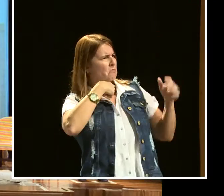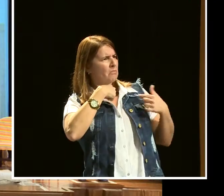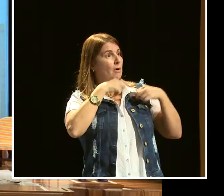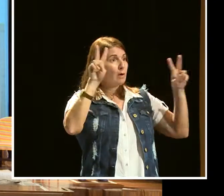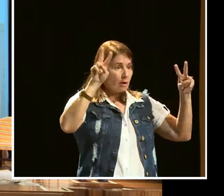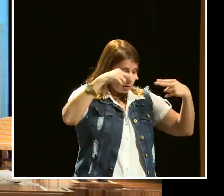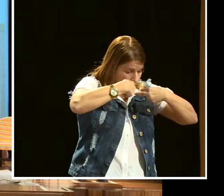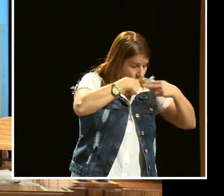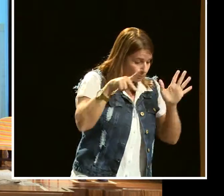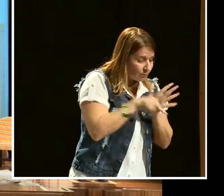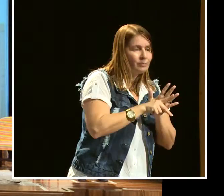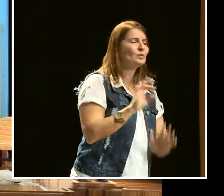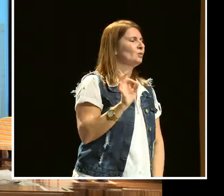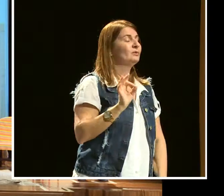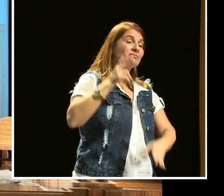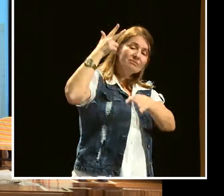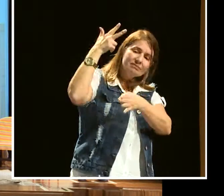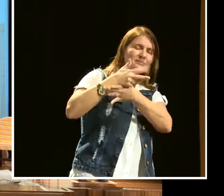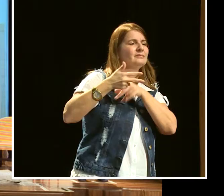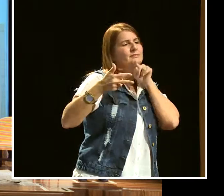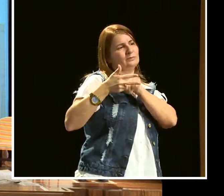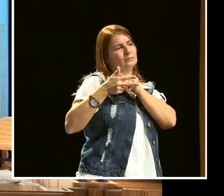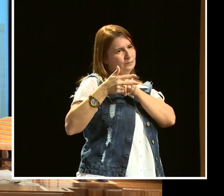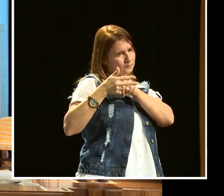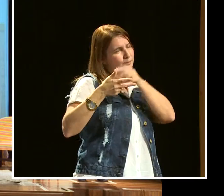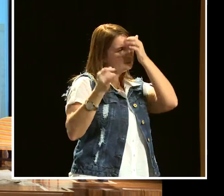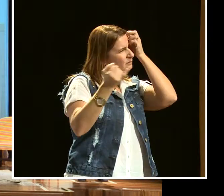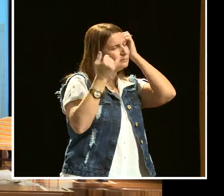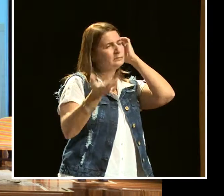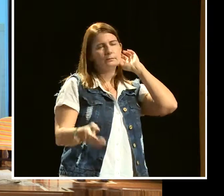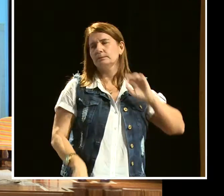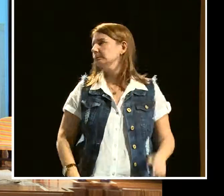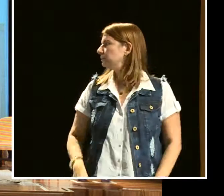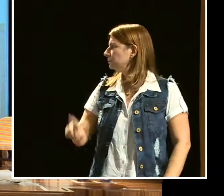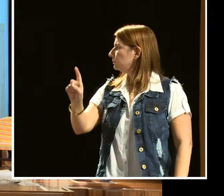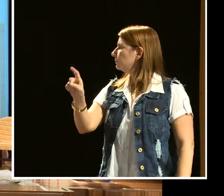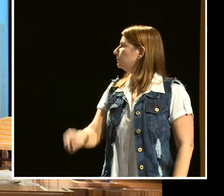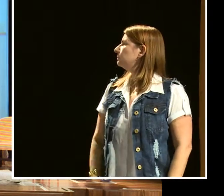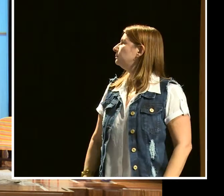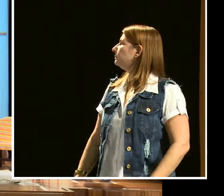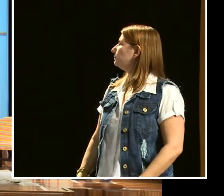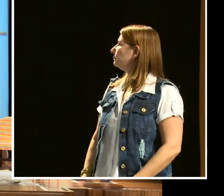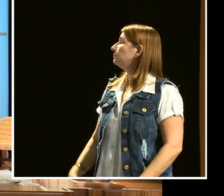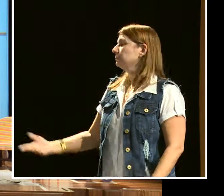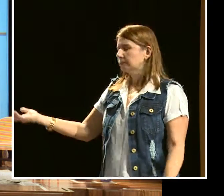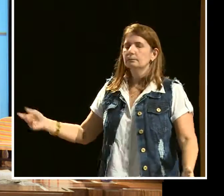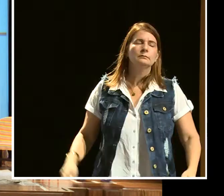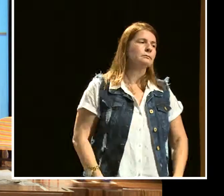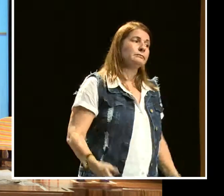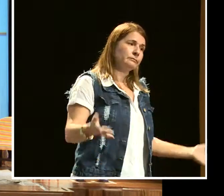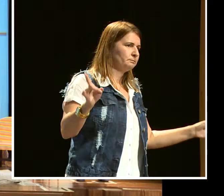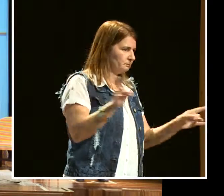facial. Porque as pessoas nos olham, mas nós não nos olhamos. Então, o processo de prática